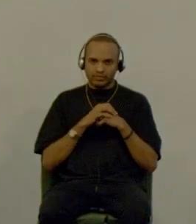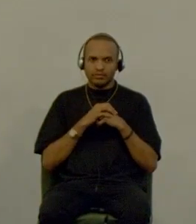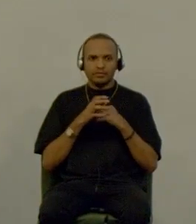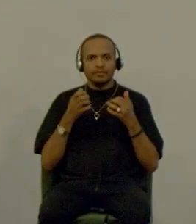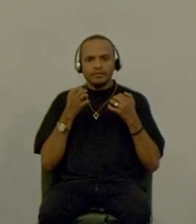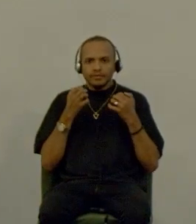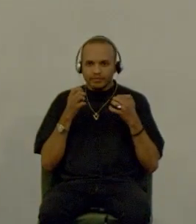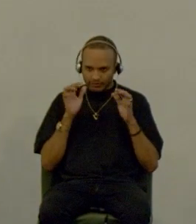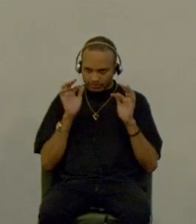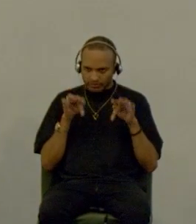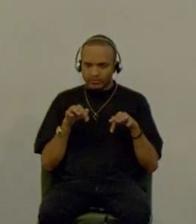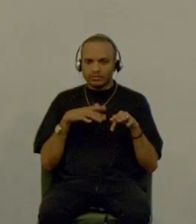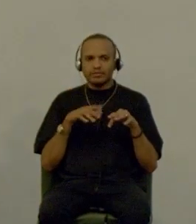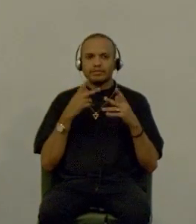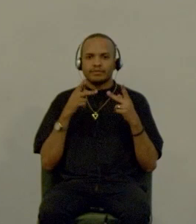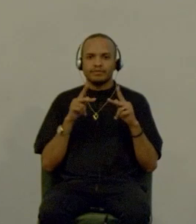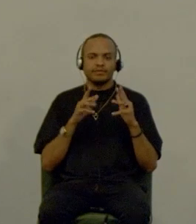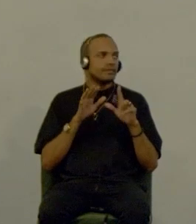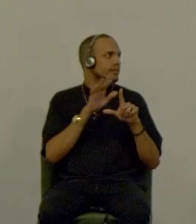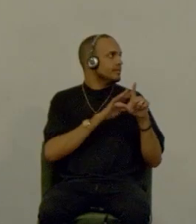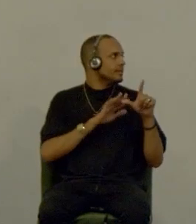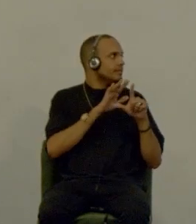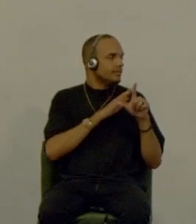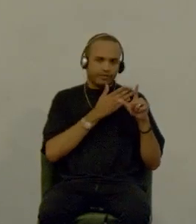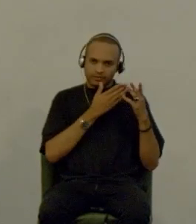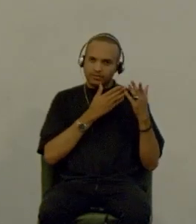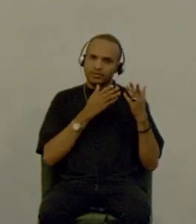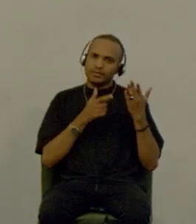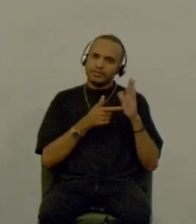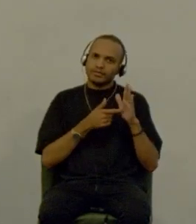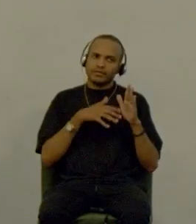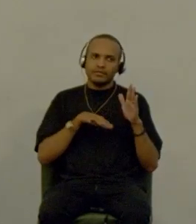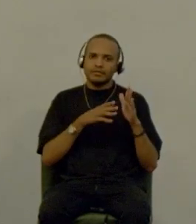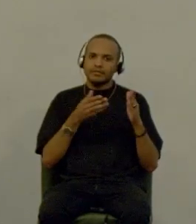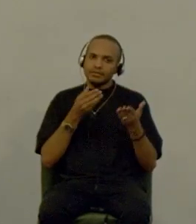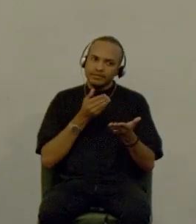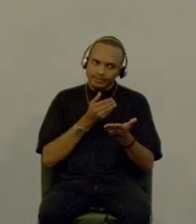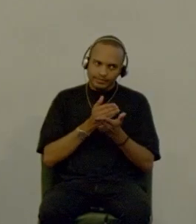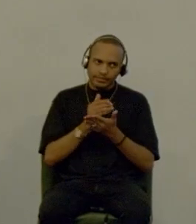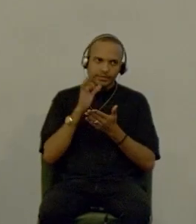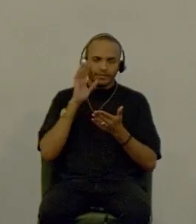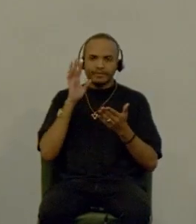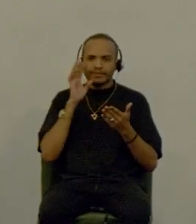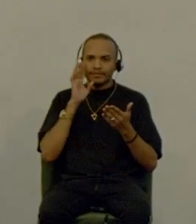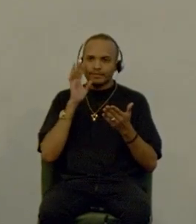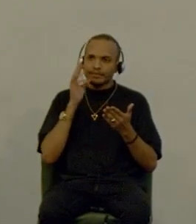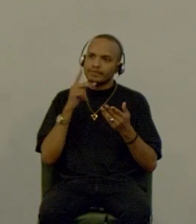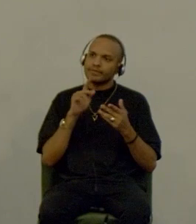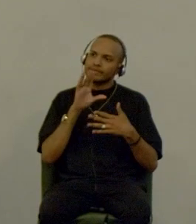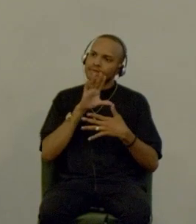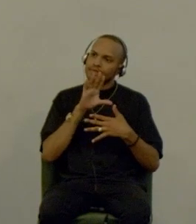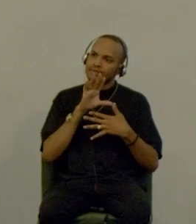images, c'était de vous donner l'origine imaginaire, pour moi, de ces cartes. Et on revient